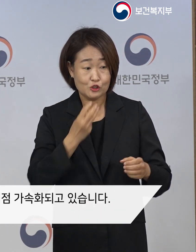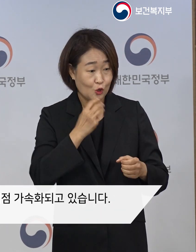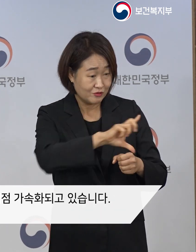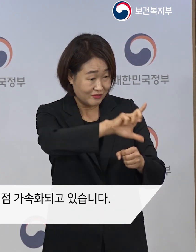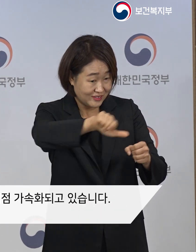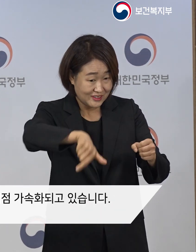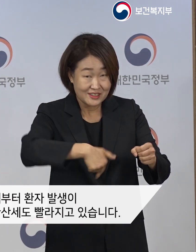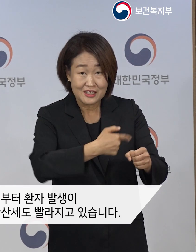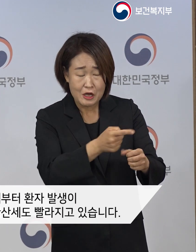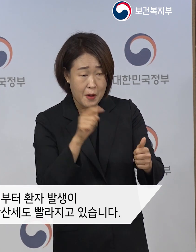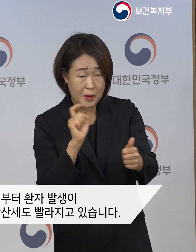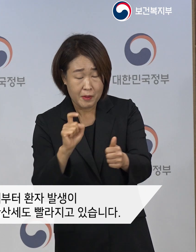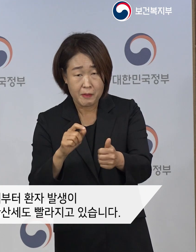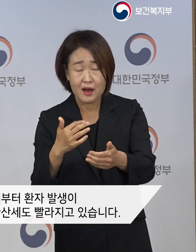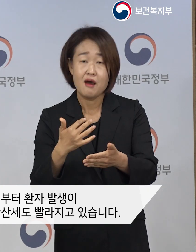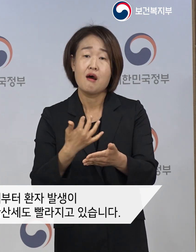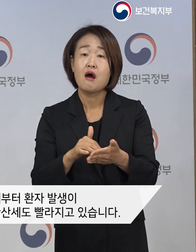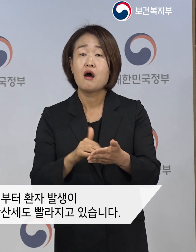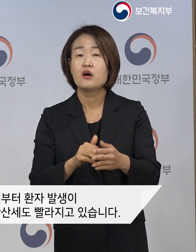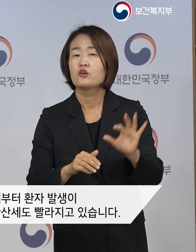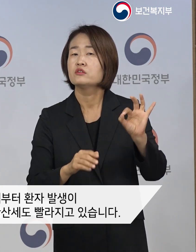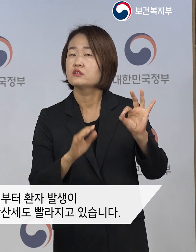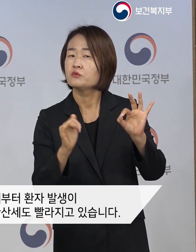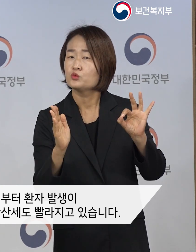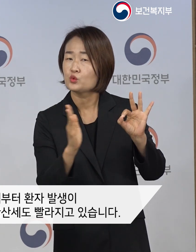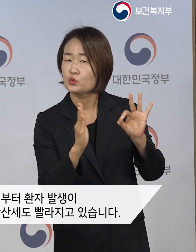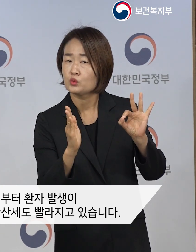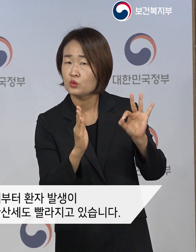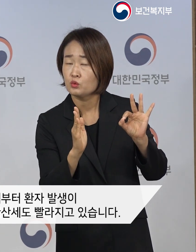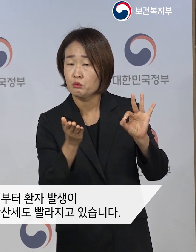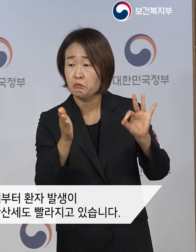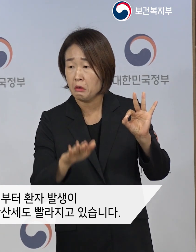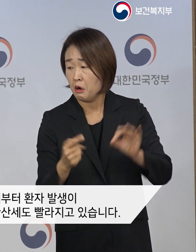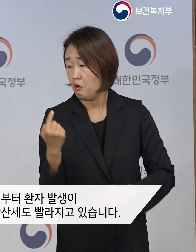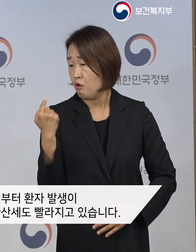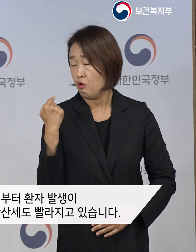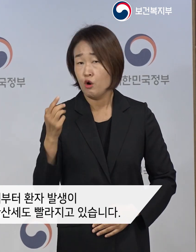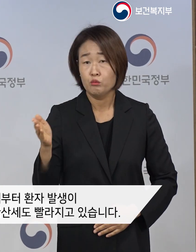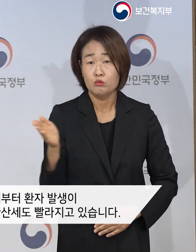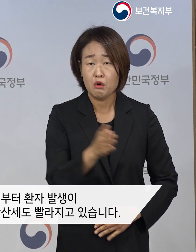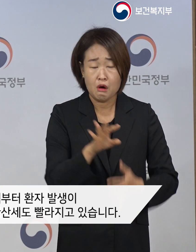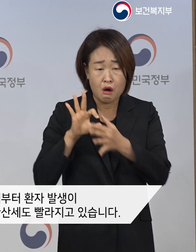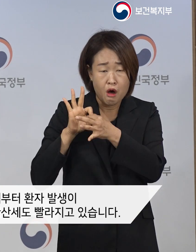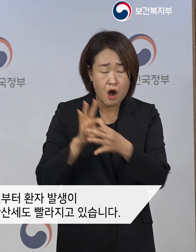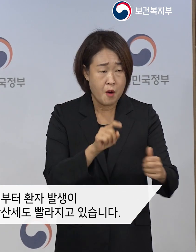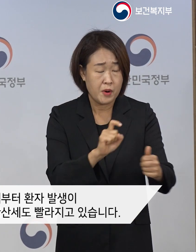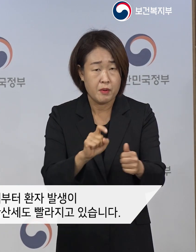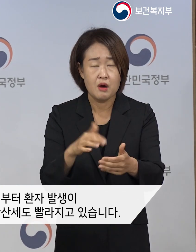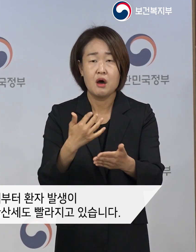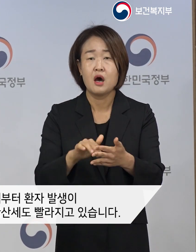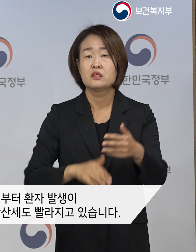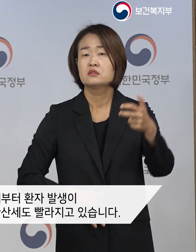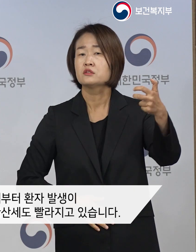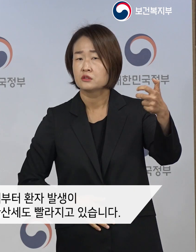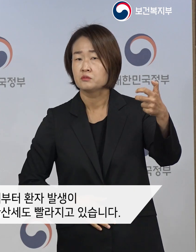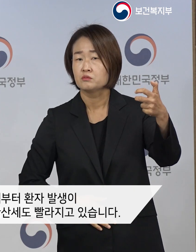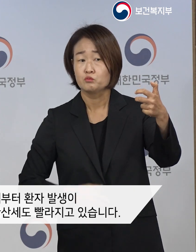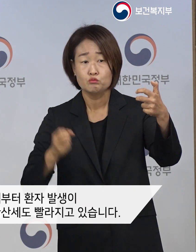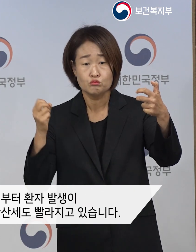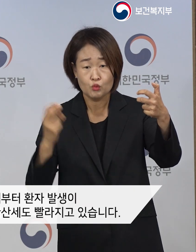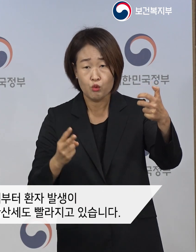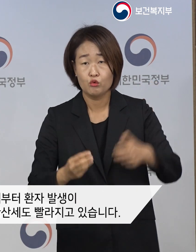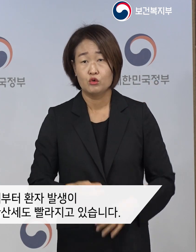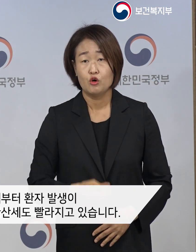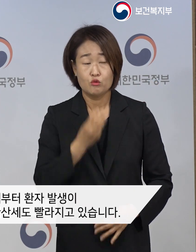있습니다. 10명 내외였던 수도권 이외의 지역도 어제부터 환자 발생이 1일